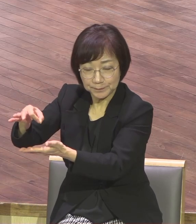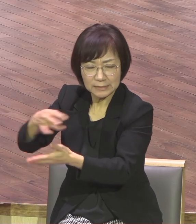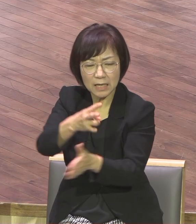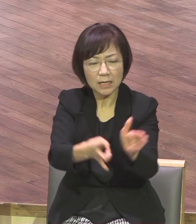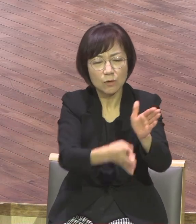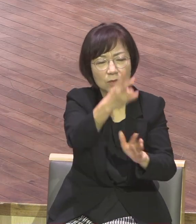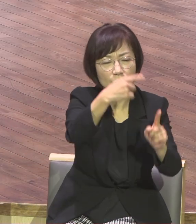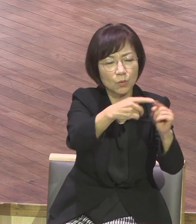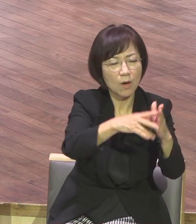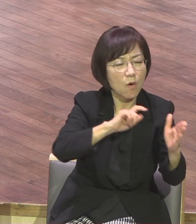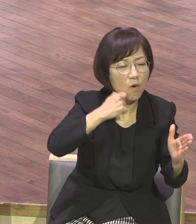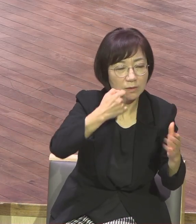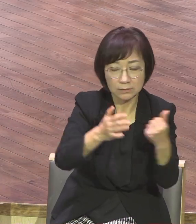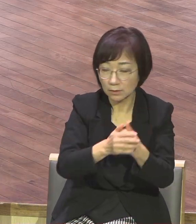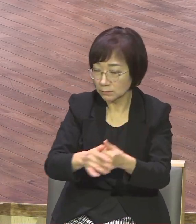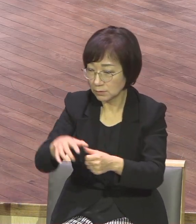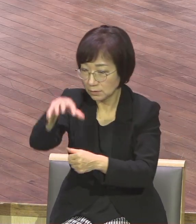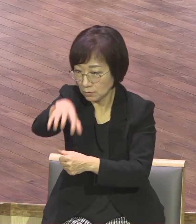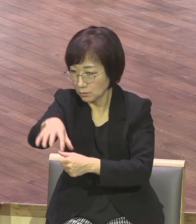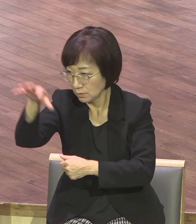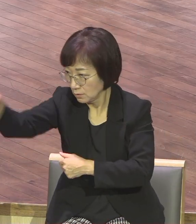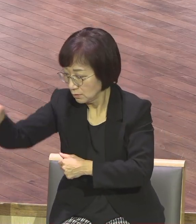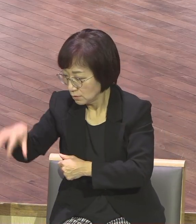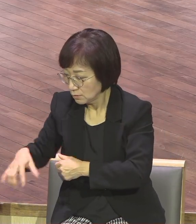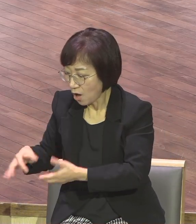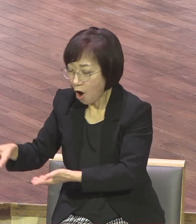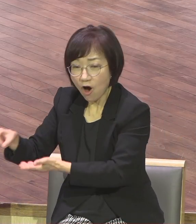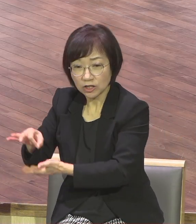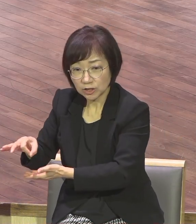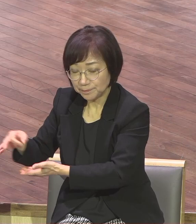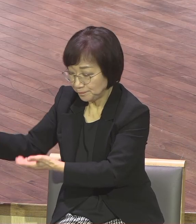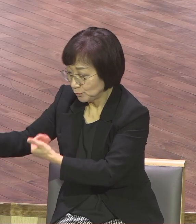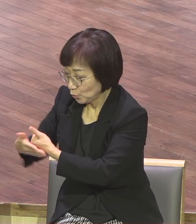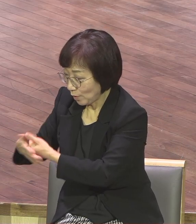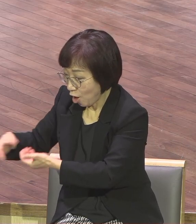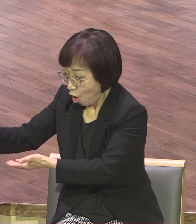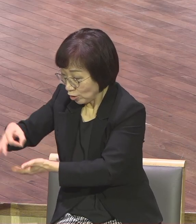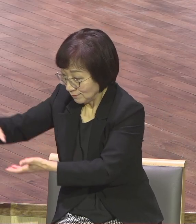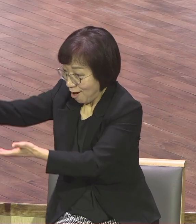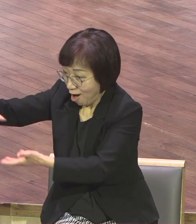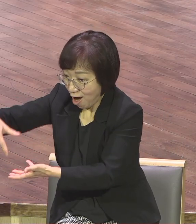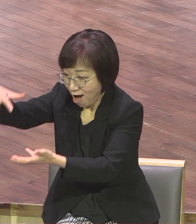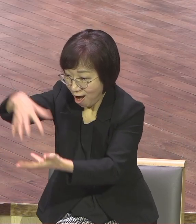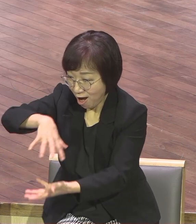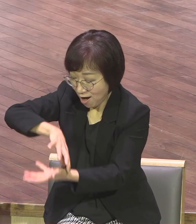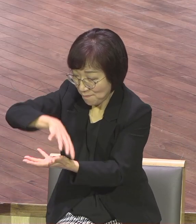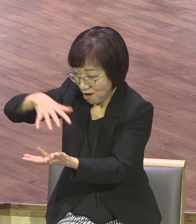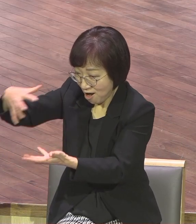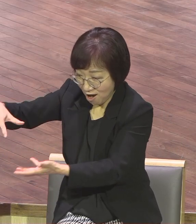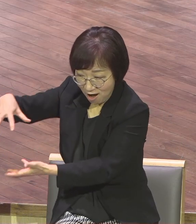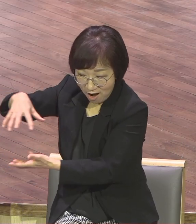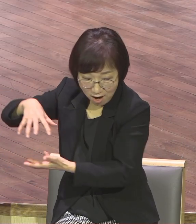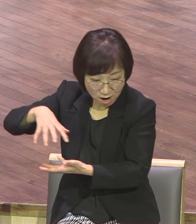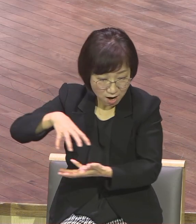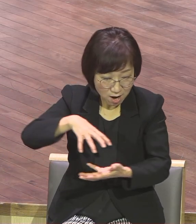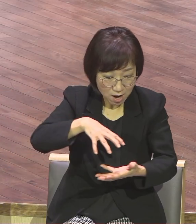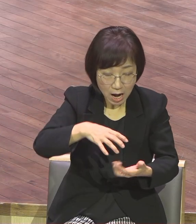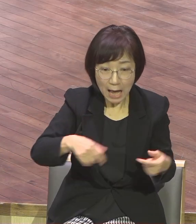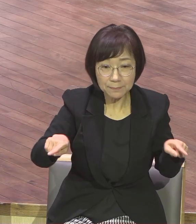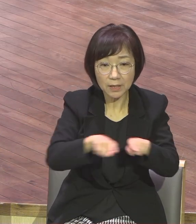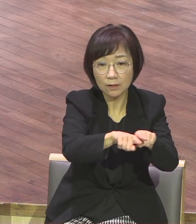말이에요. 이러니까 이 헌금 구제헌금을 가져가지고 예루살렘으로 갈 때 함께 동행했던 인물이요, 바울이 갈 때